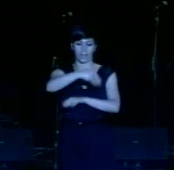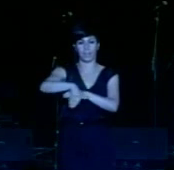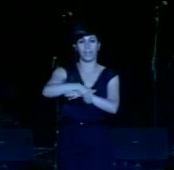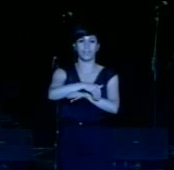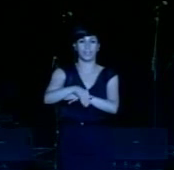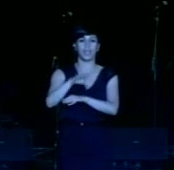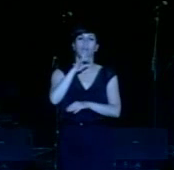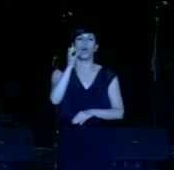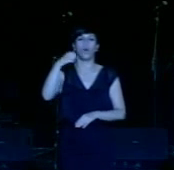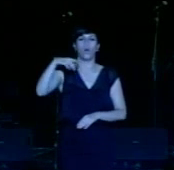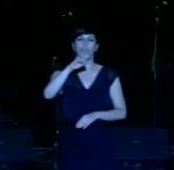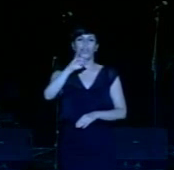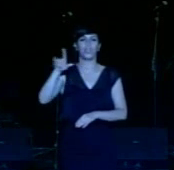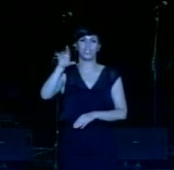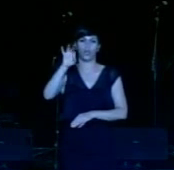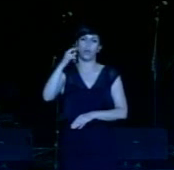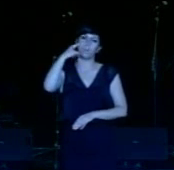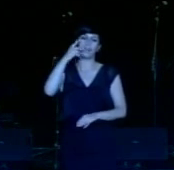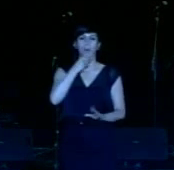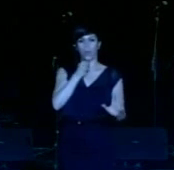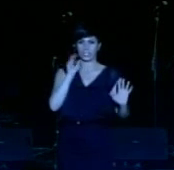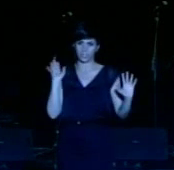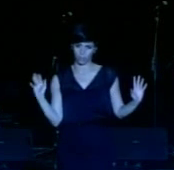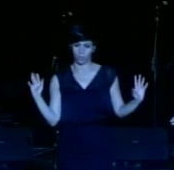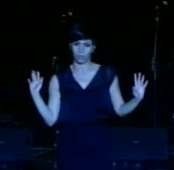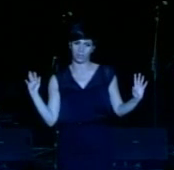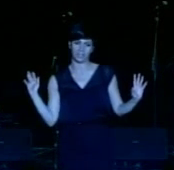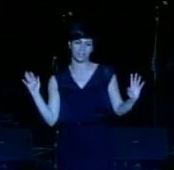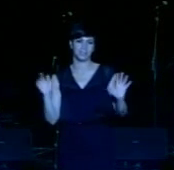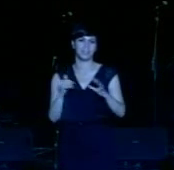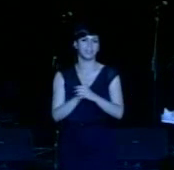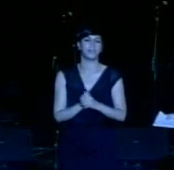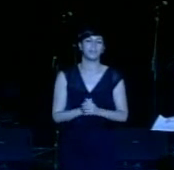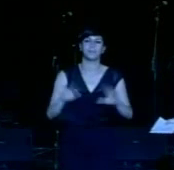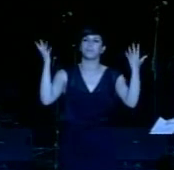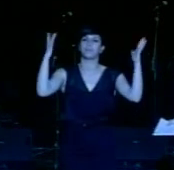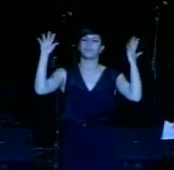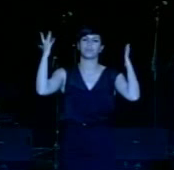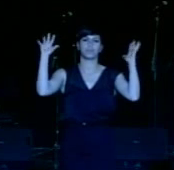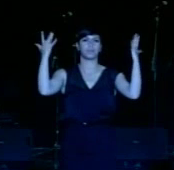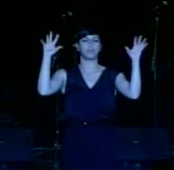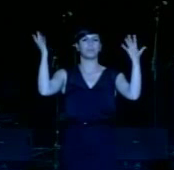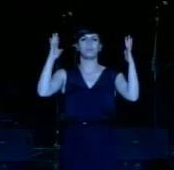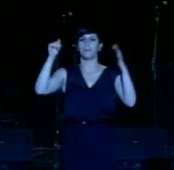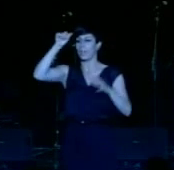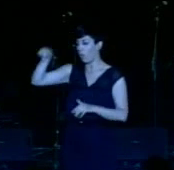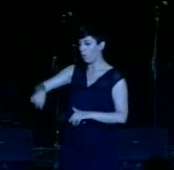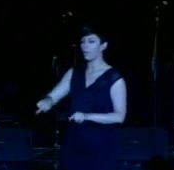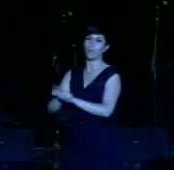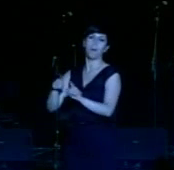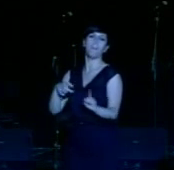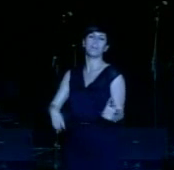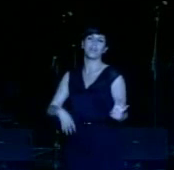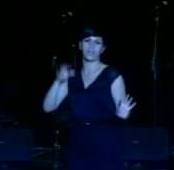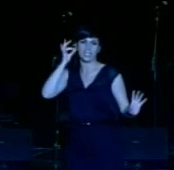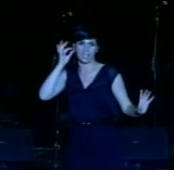Hondillo Burgalesa. Pero fíjense qué cositas más monas me ponen, ¿eh? Bueno. Hoy pareces una